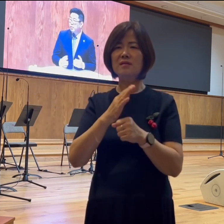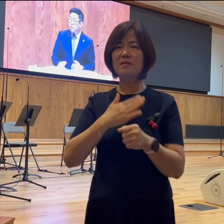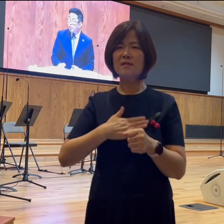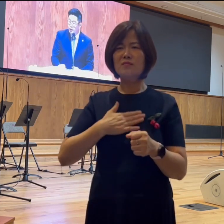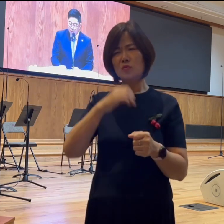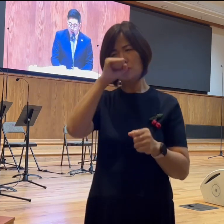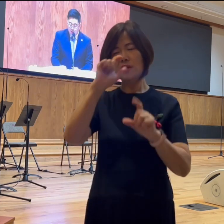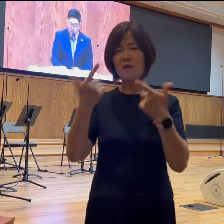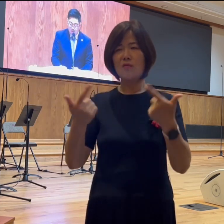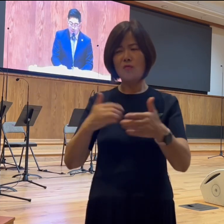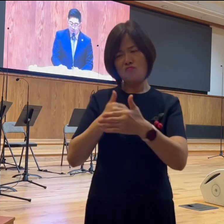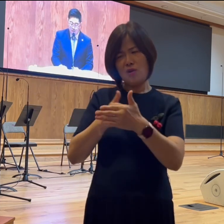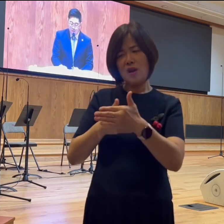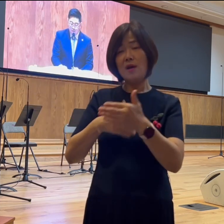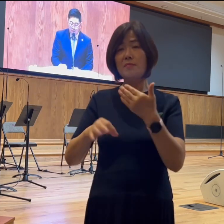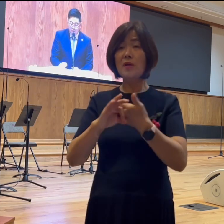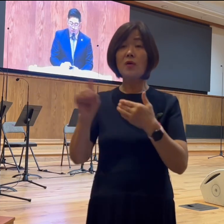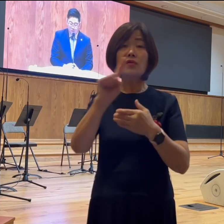방법이 무엇입니까?